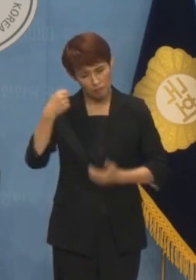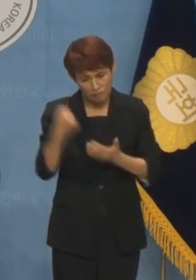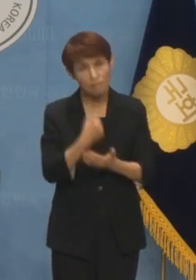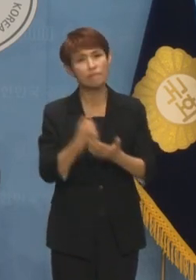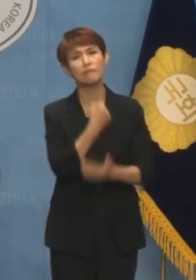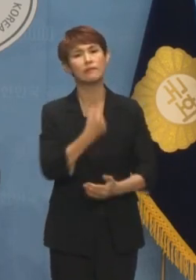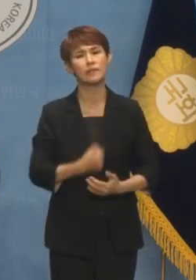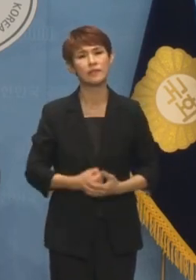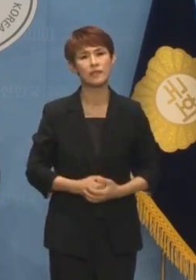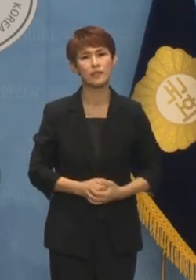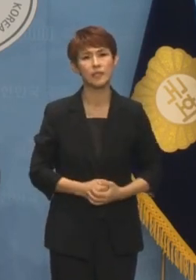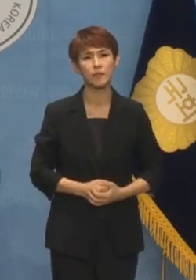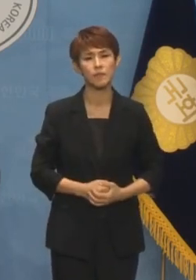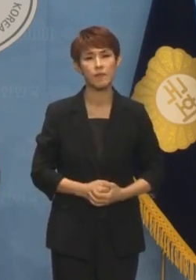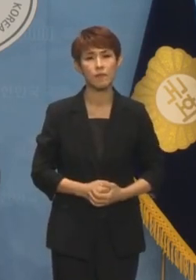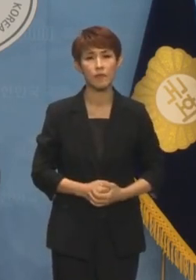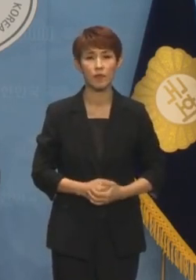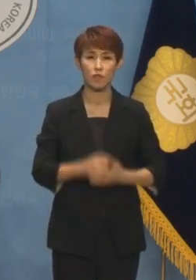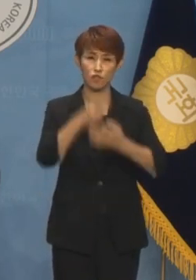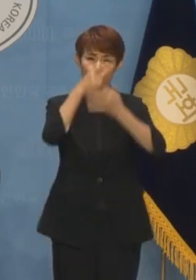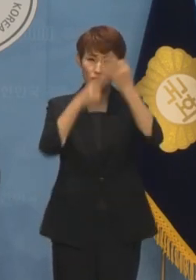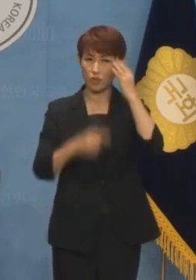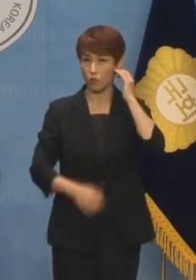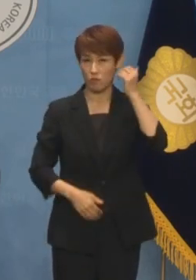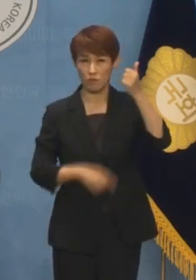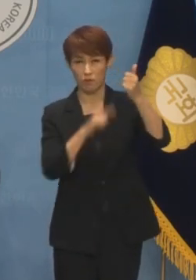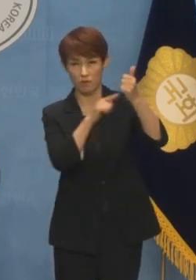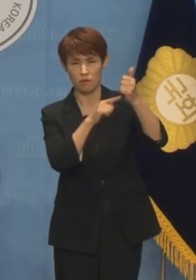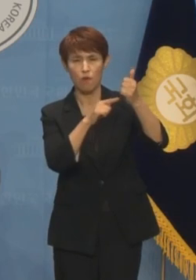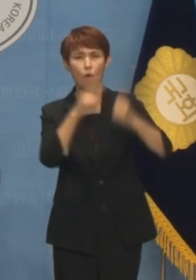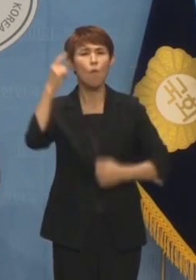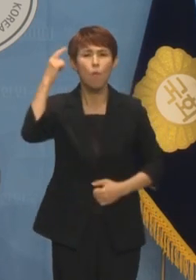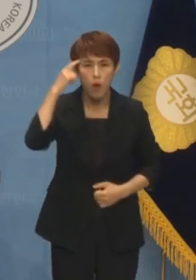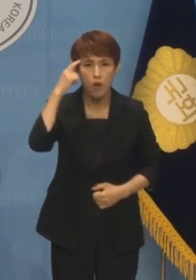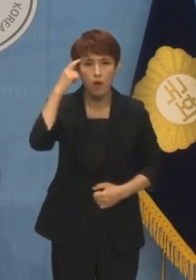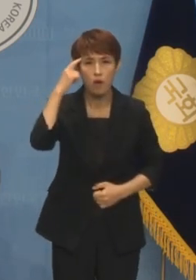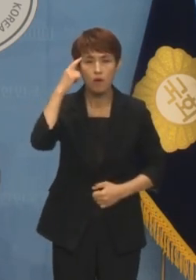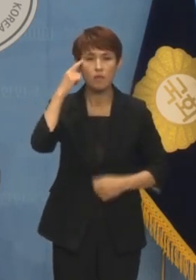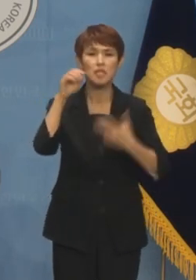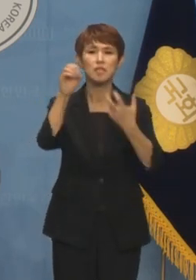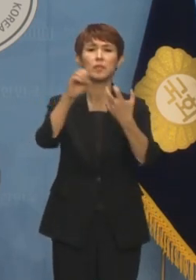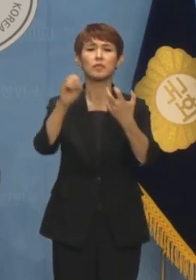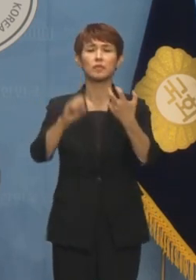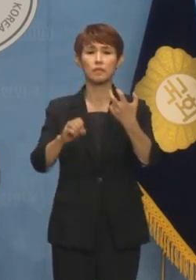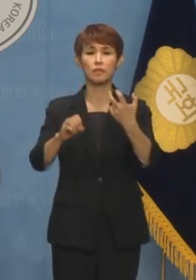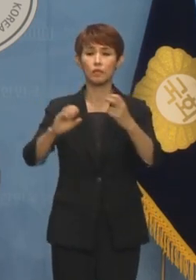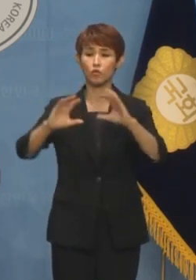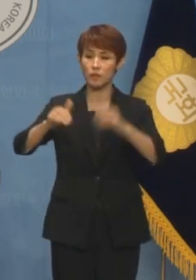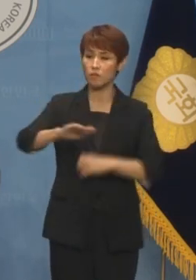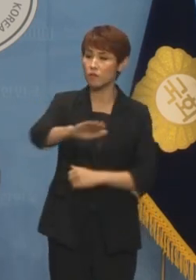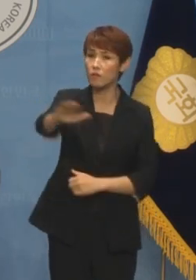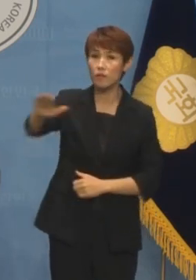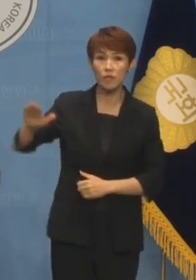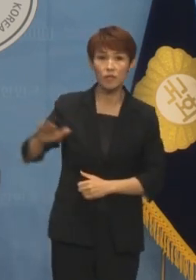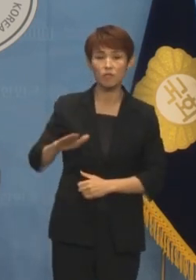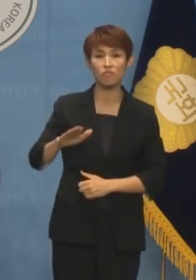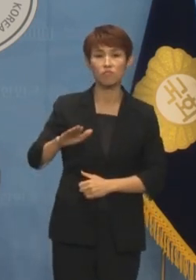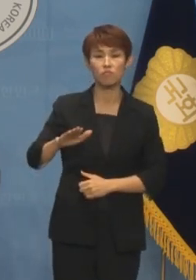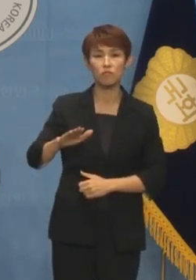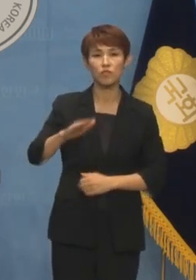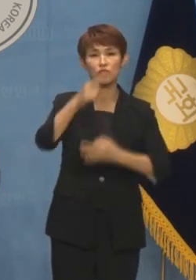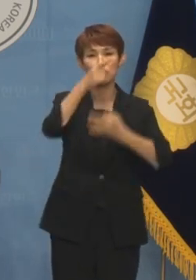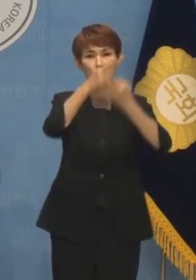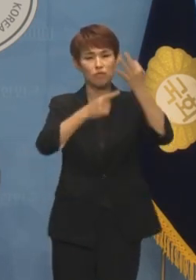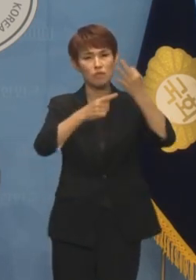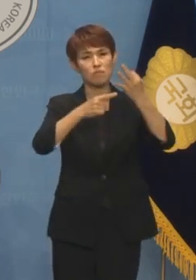유감스럽습니다. 윤석열 대통령은 왜 70%에 가까운 국민께서 윤석열 정부의 국정